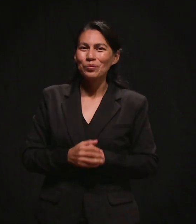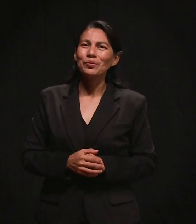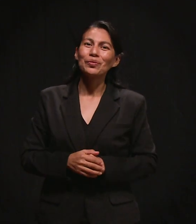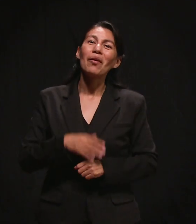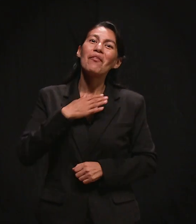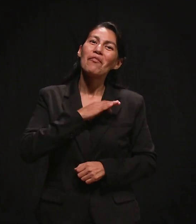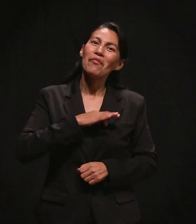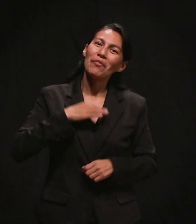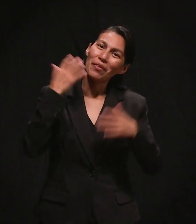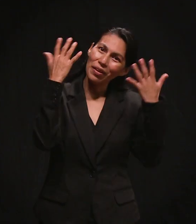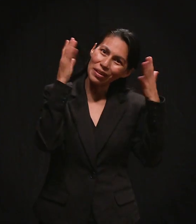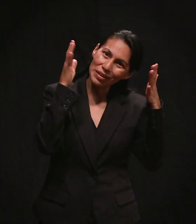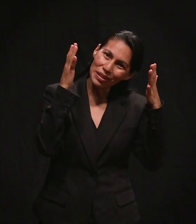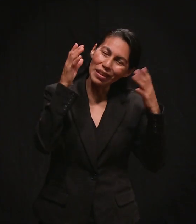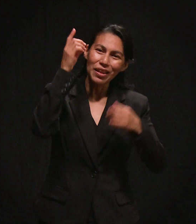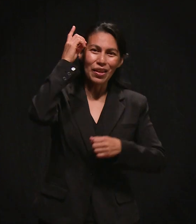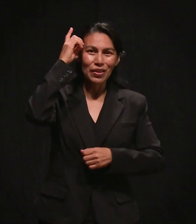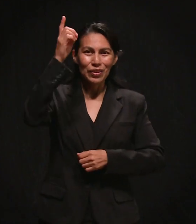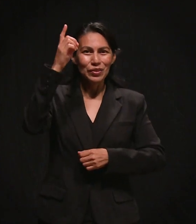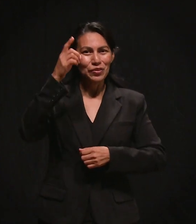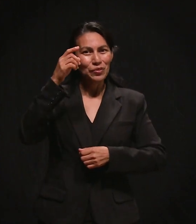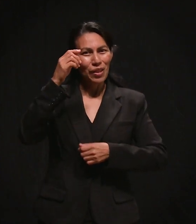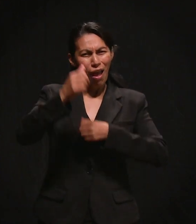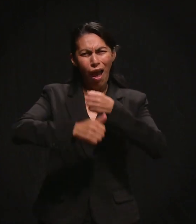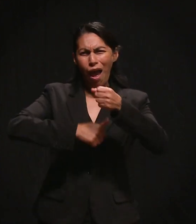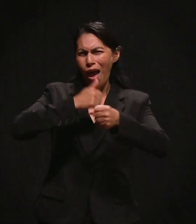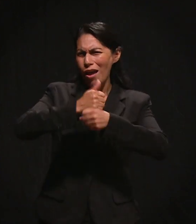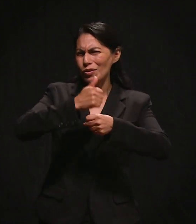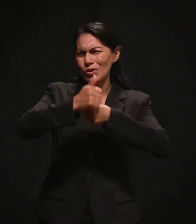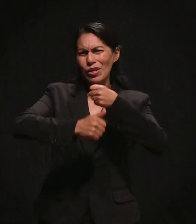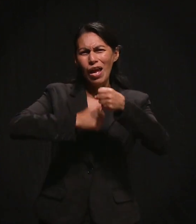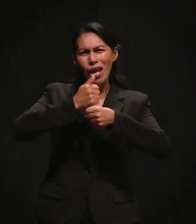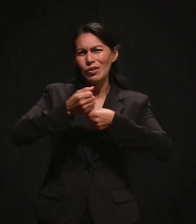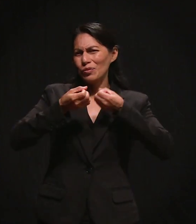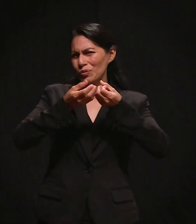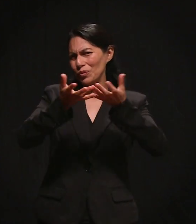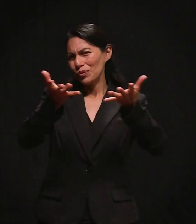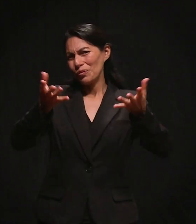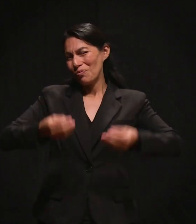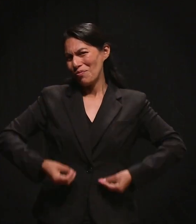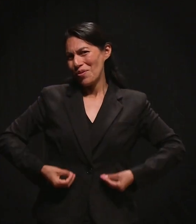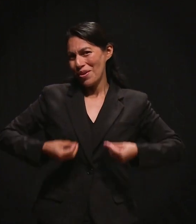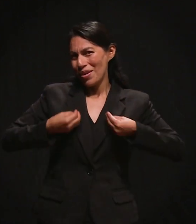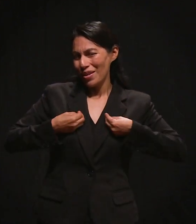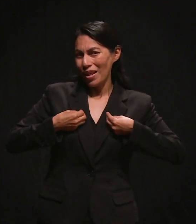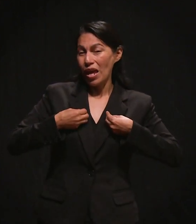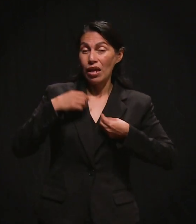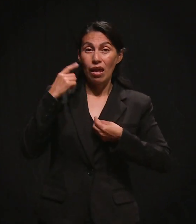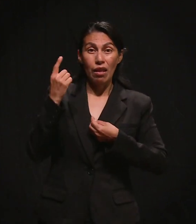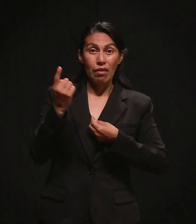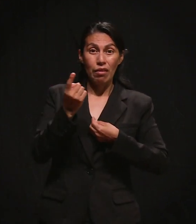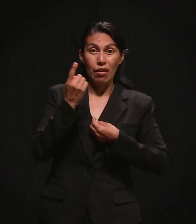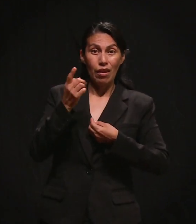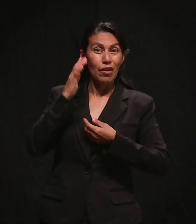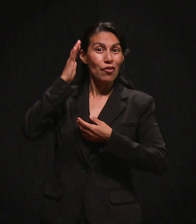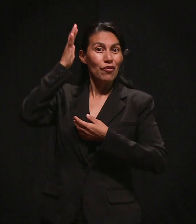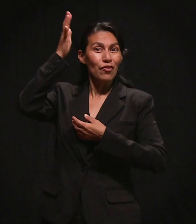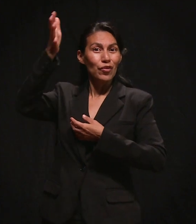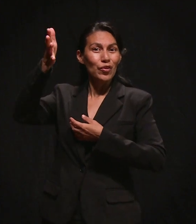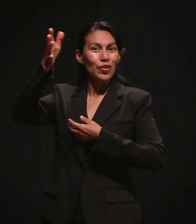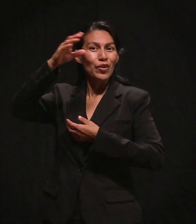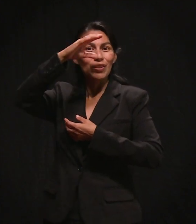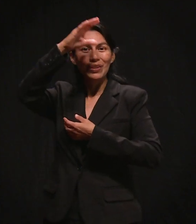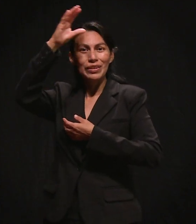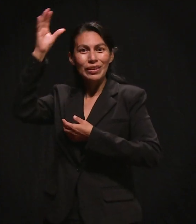¡Felicidades! Dios te dé, Didia, muchos años más y la felicidad de la eternidad con Cristo y con